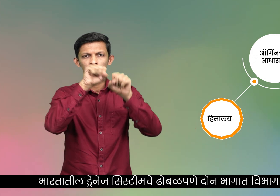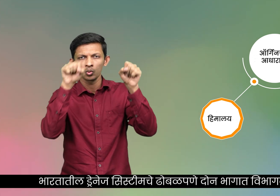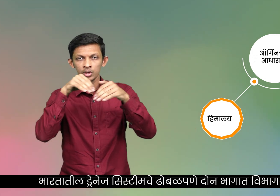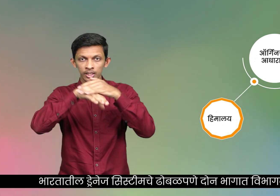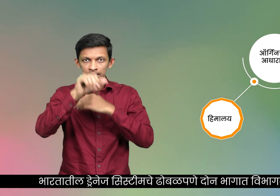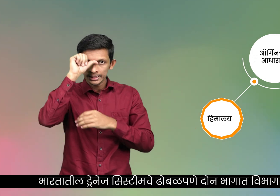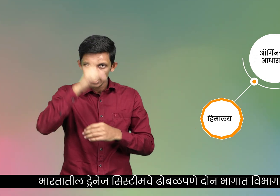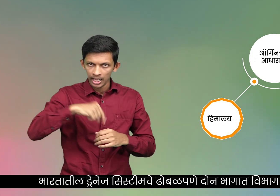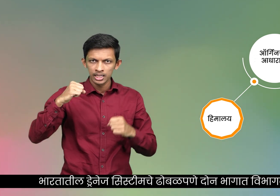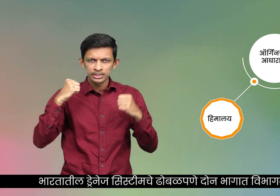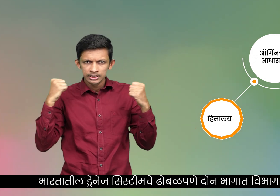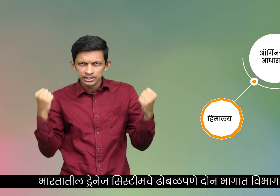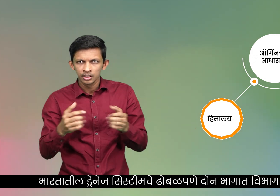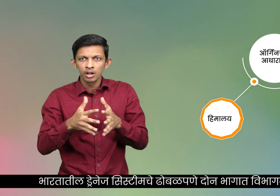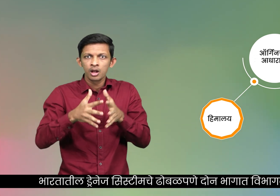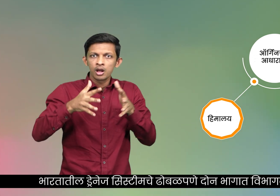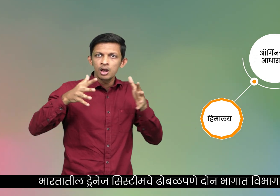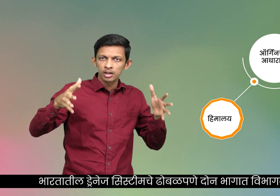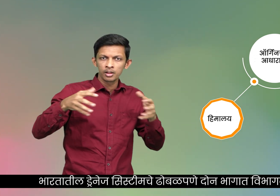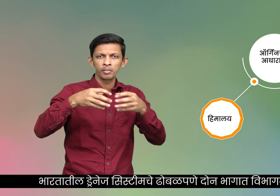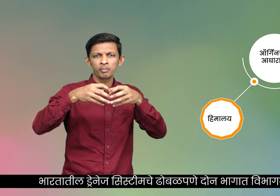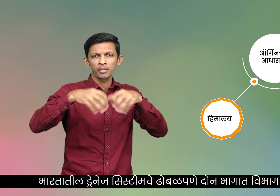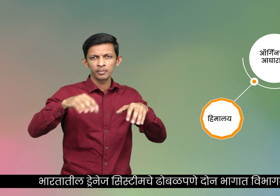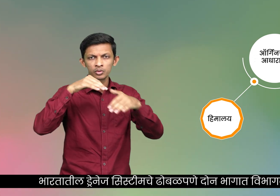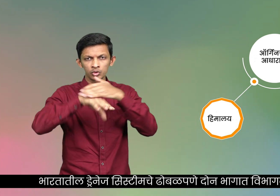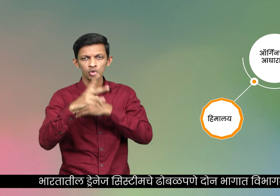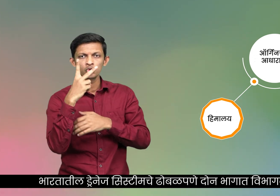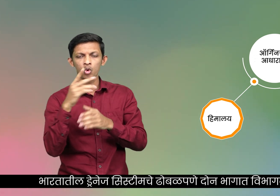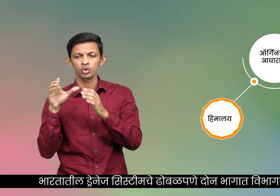सिस्टीमचं ढोबळपणे 2 भागात विभागलं जाऊ शकतं. श्रेणी: